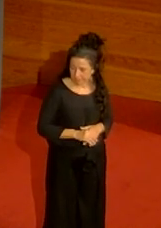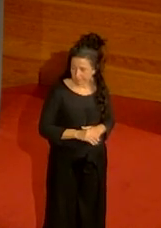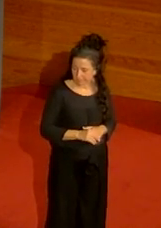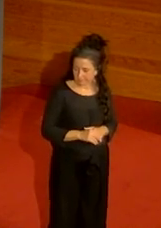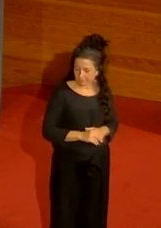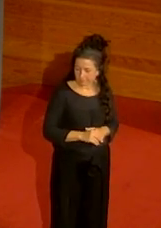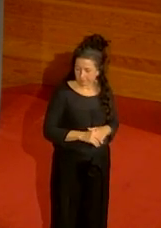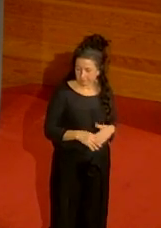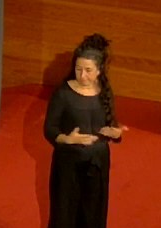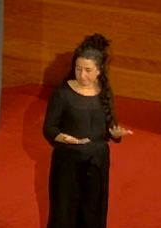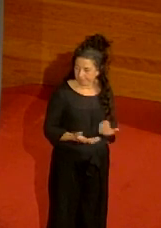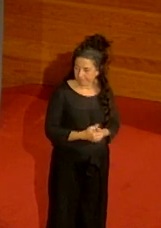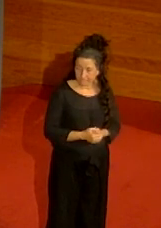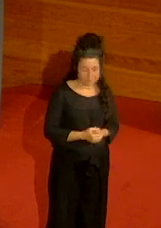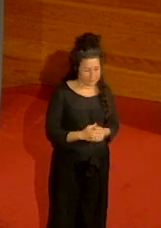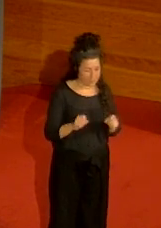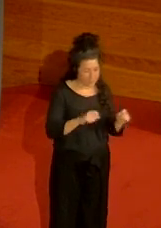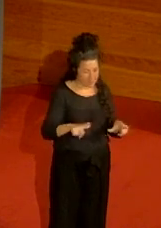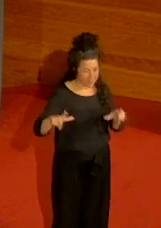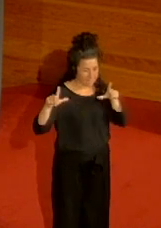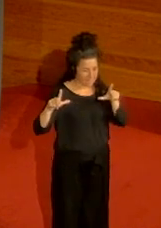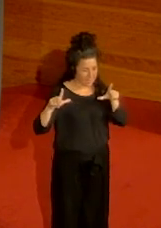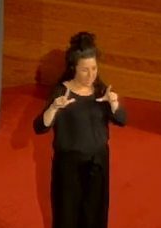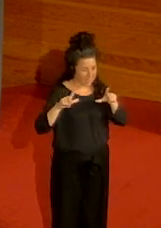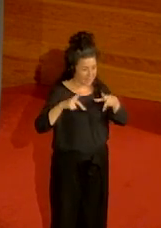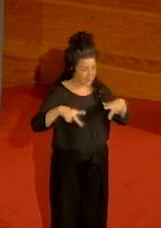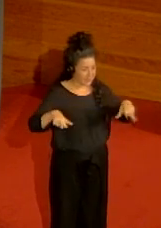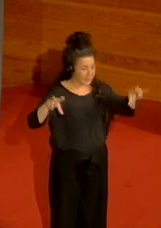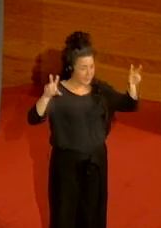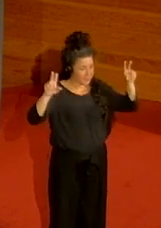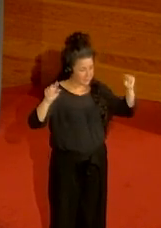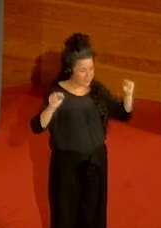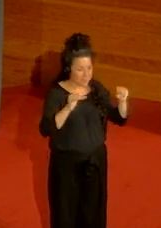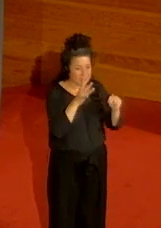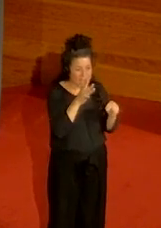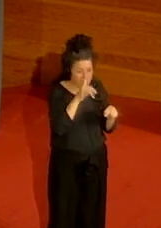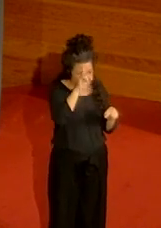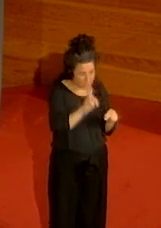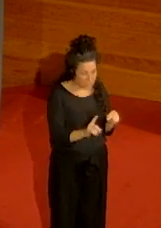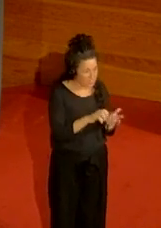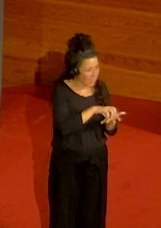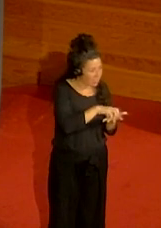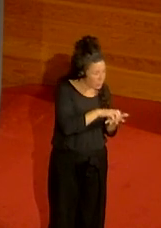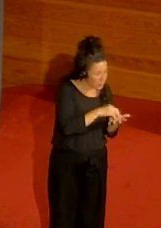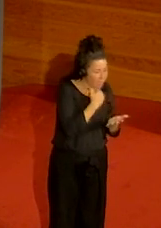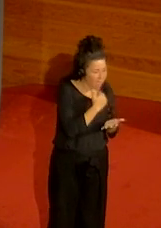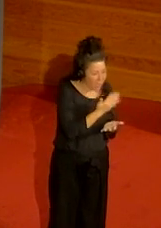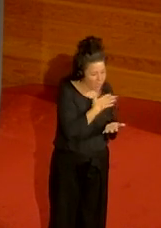y bueno con esto termino y ahora pues no sé si les ha quedado alguna duda quieran preguntado